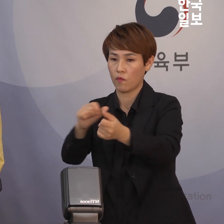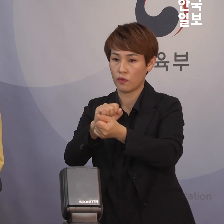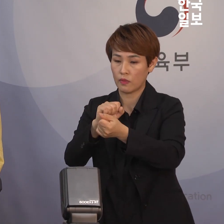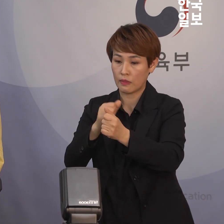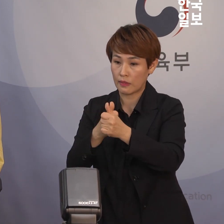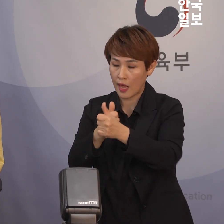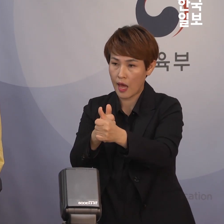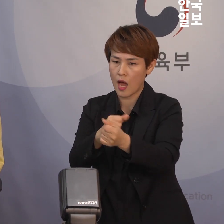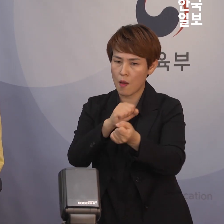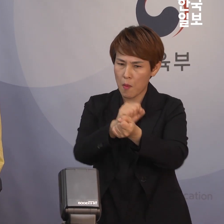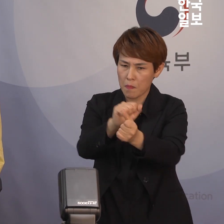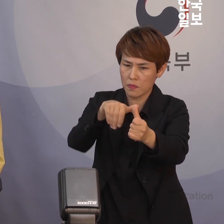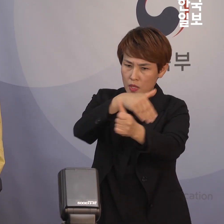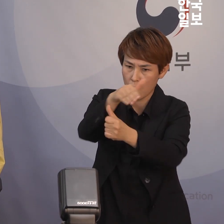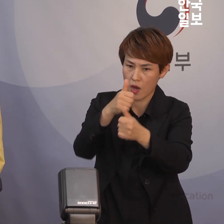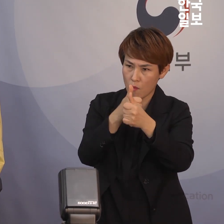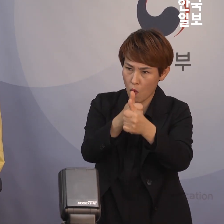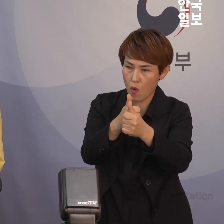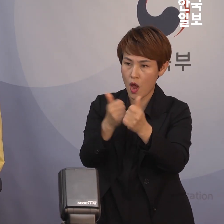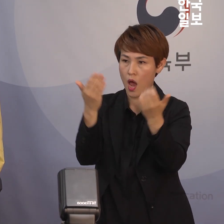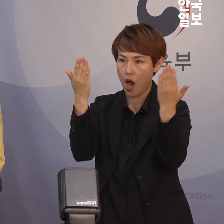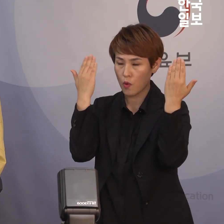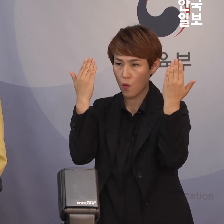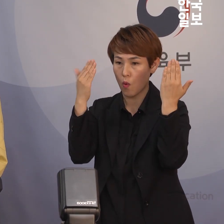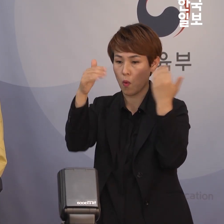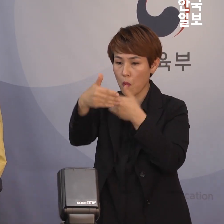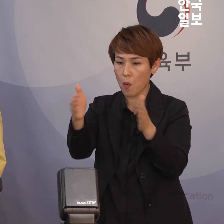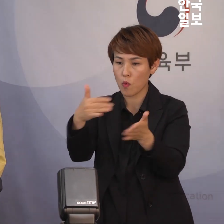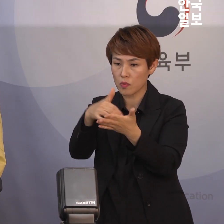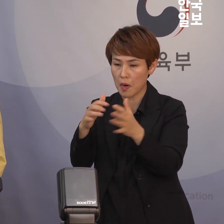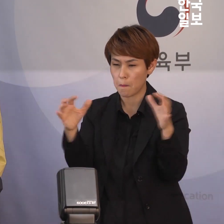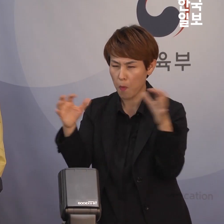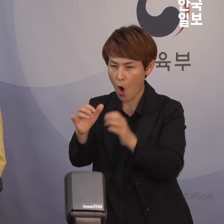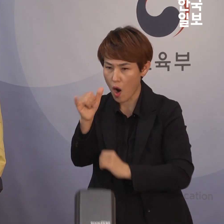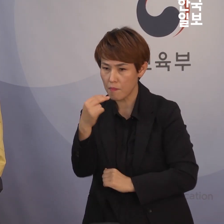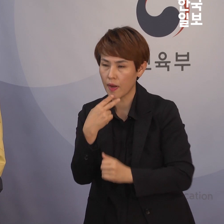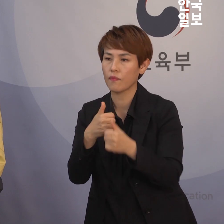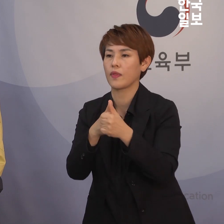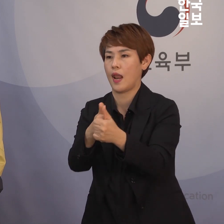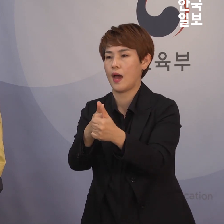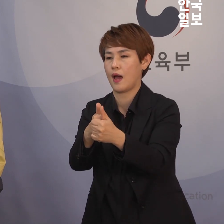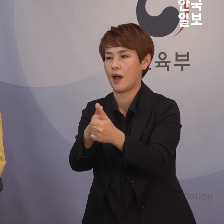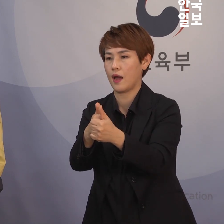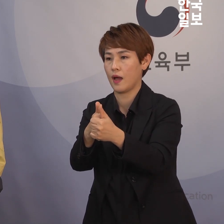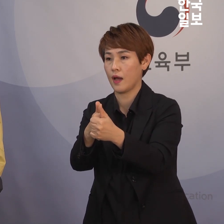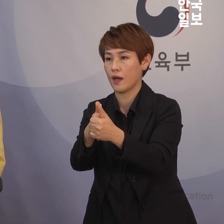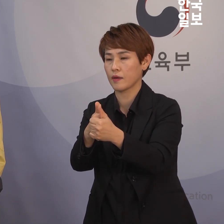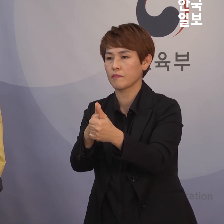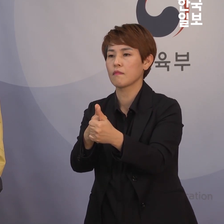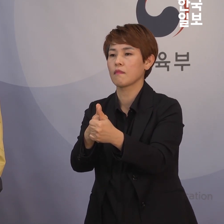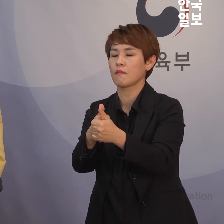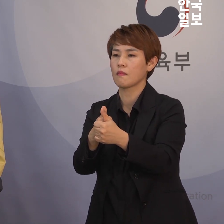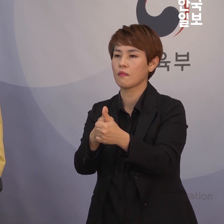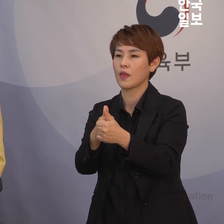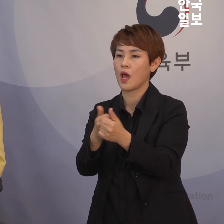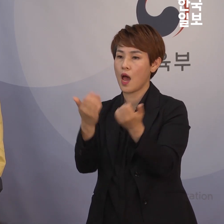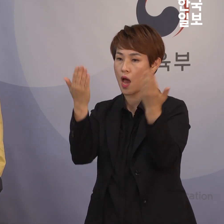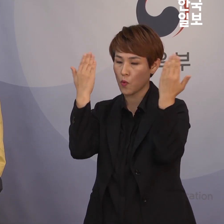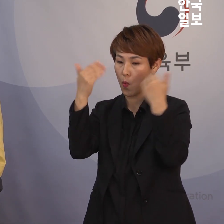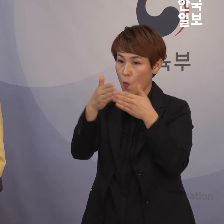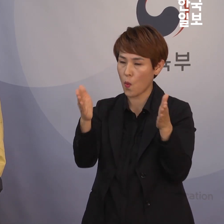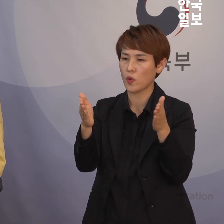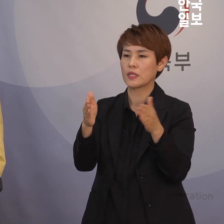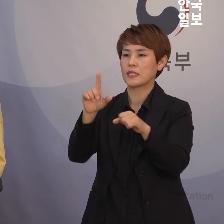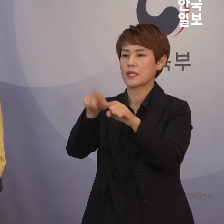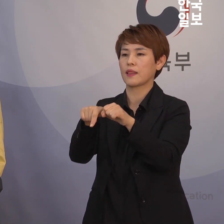감염증의 추이 및 학교별 밀집도 등을 다양하게 고려하여 학년과 학급별 시차